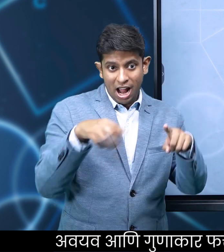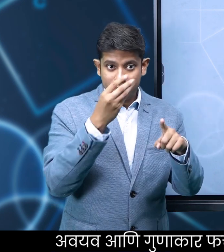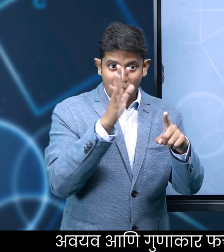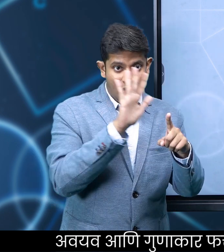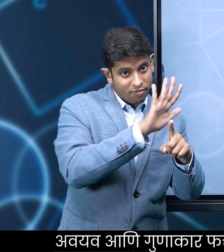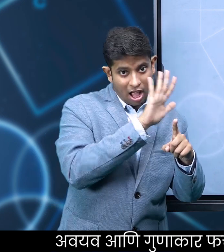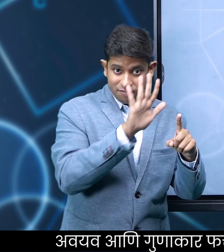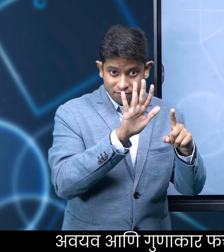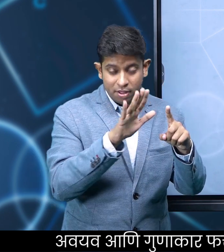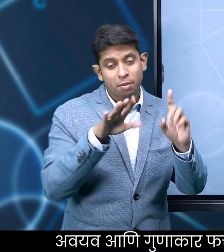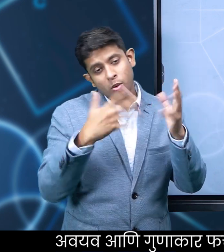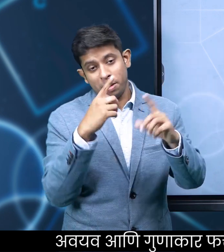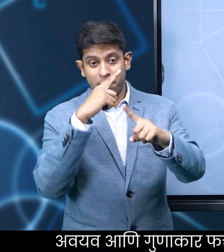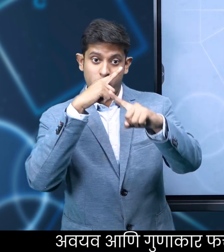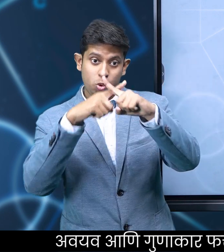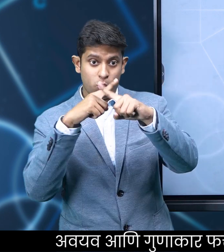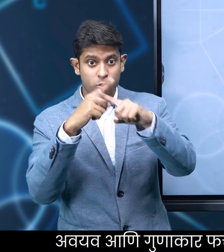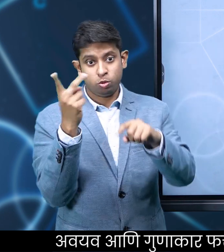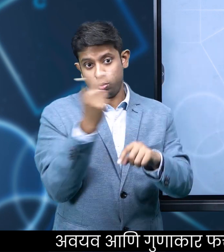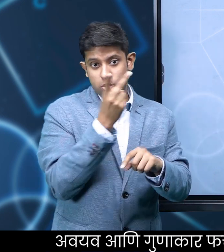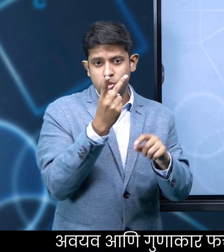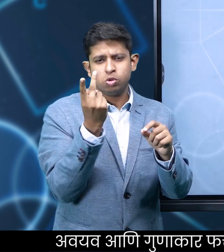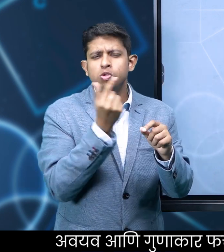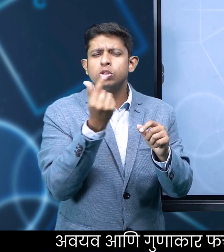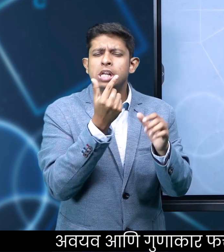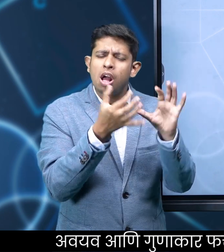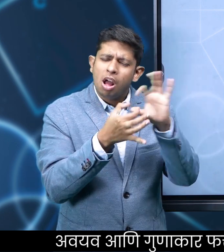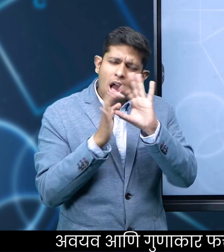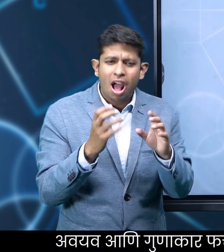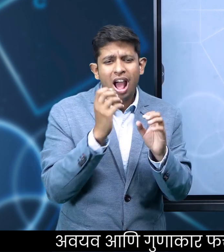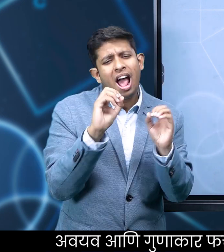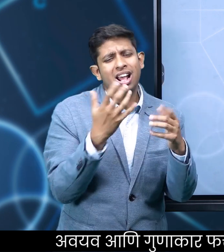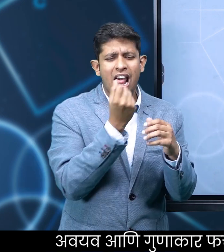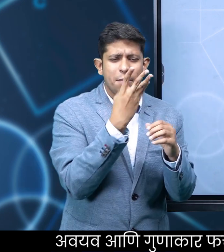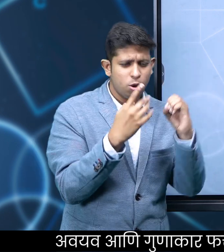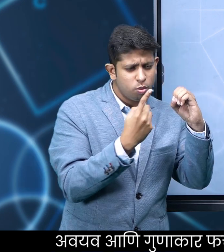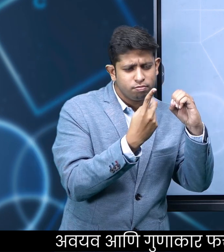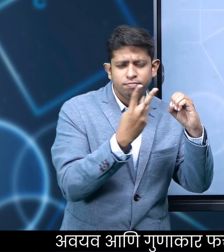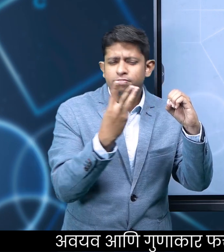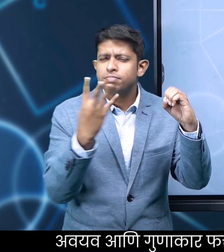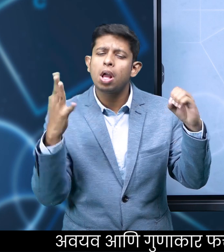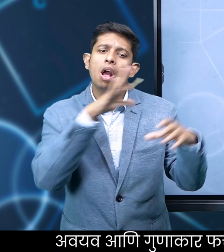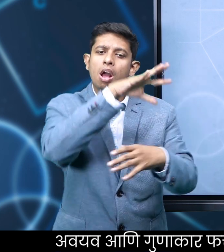अवयव आणि गुणाकार फक्त पूर्णांकांना वापरले जातात आणि लागू होतात.